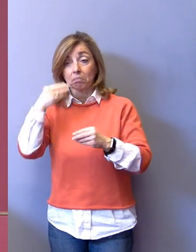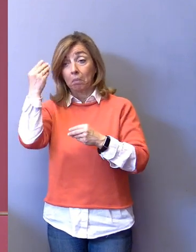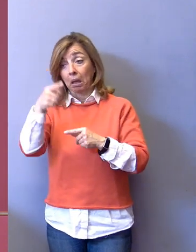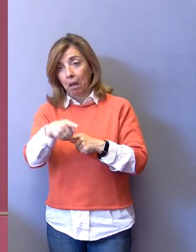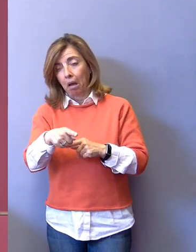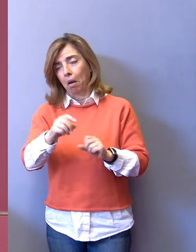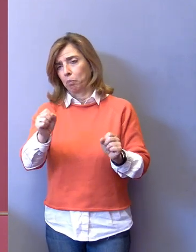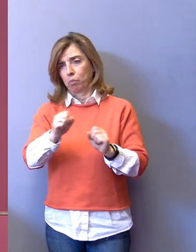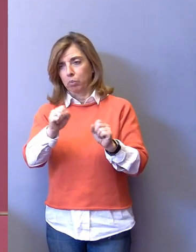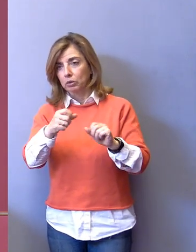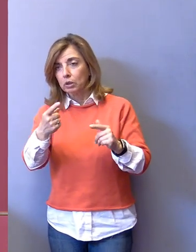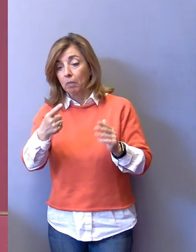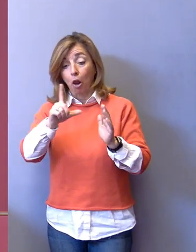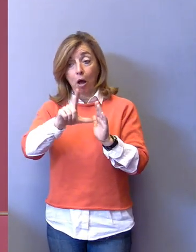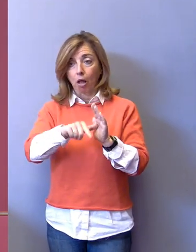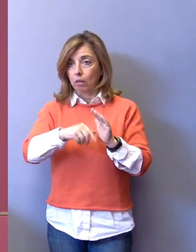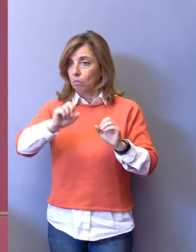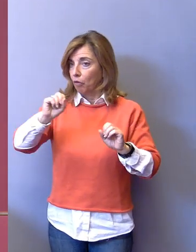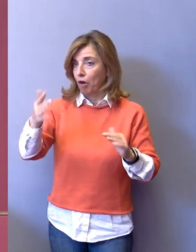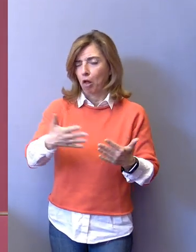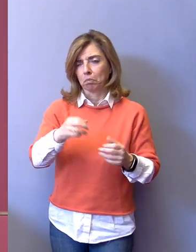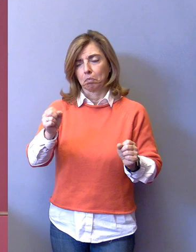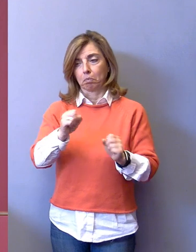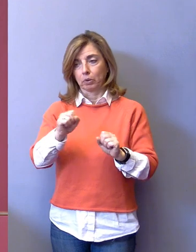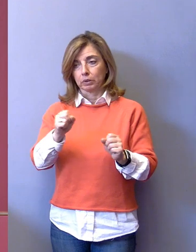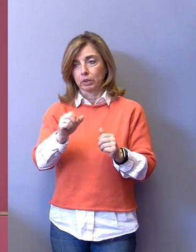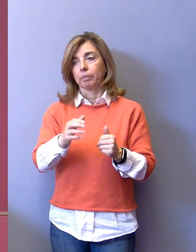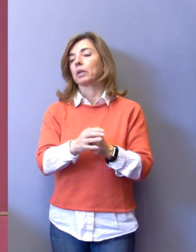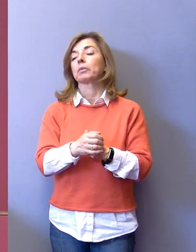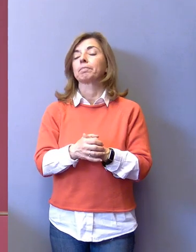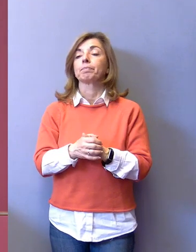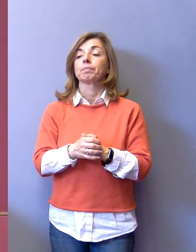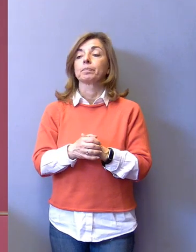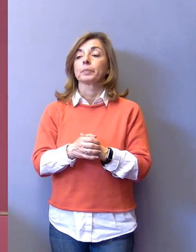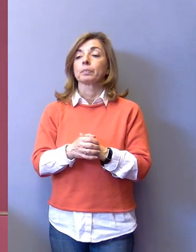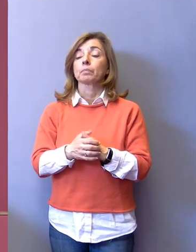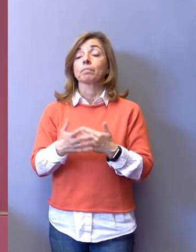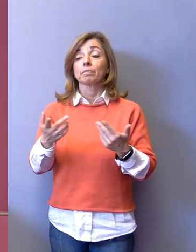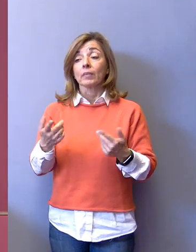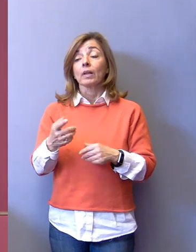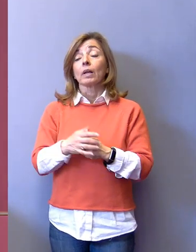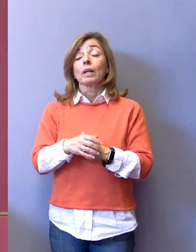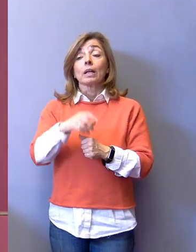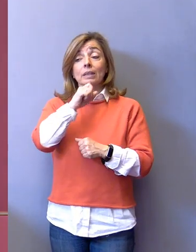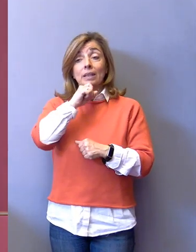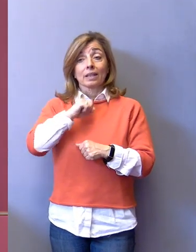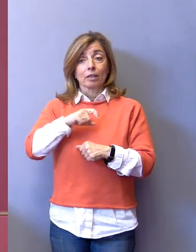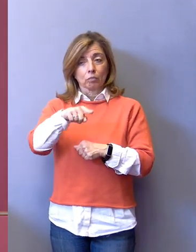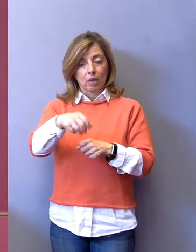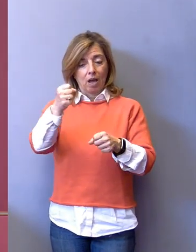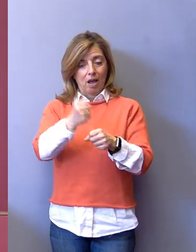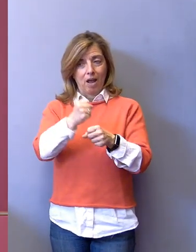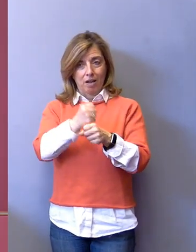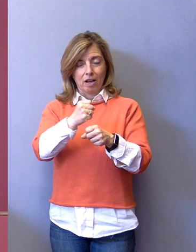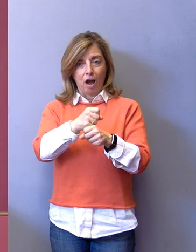così rapidi nel nome di un principio che è quello della dignità della condizione abitativa quindi credo che questa sia stata una grande